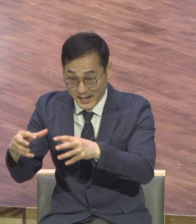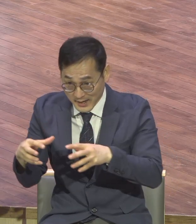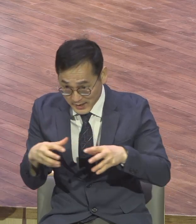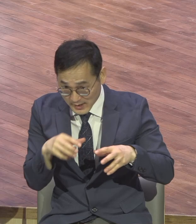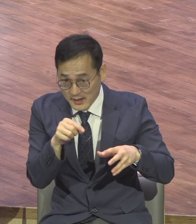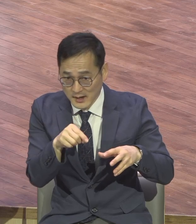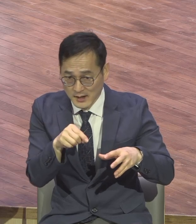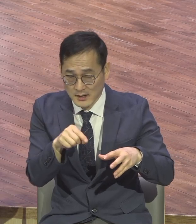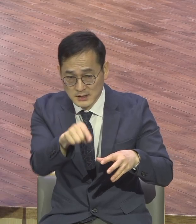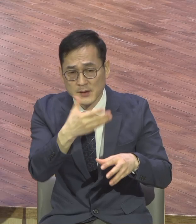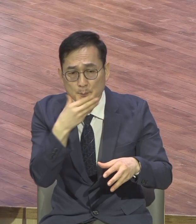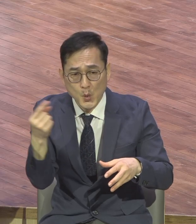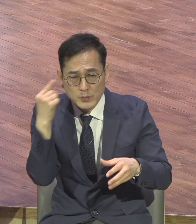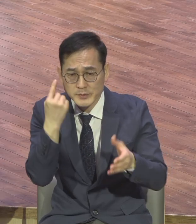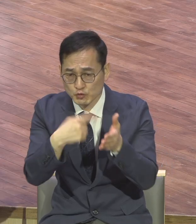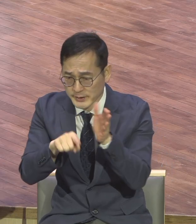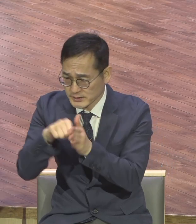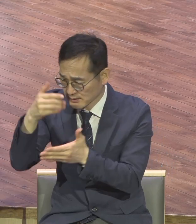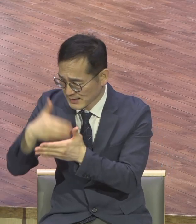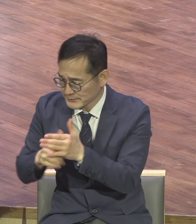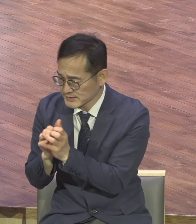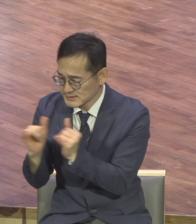위해서 남은 자가 있다.